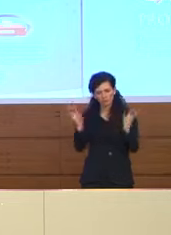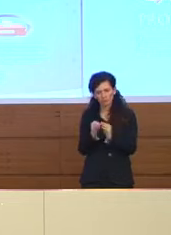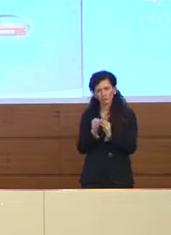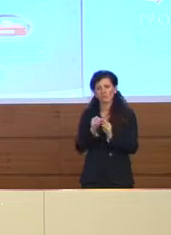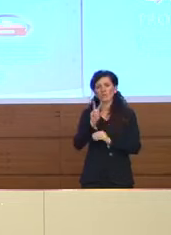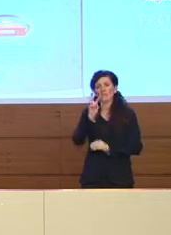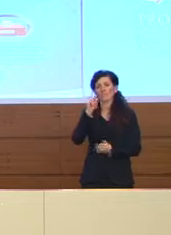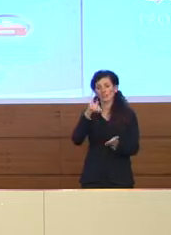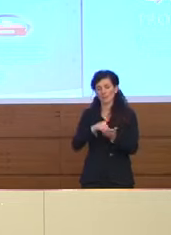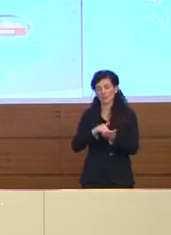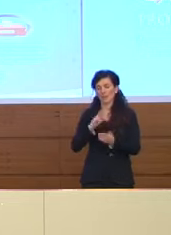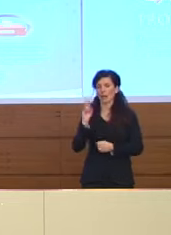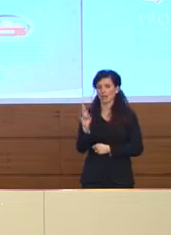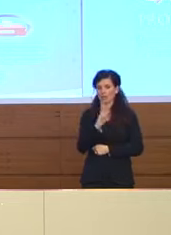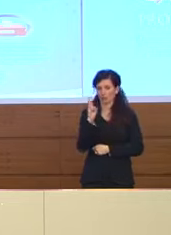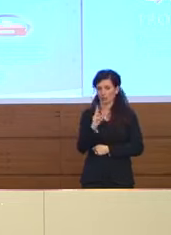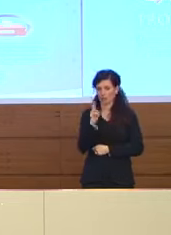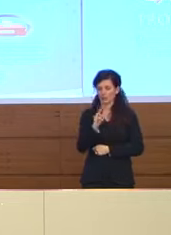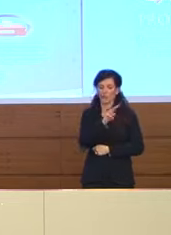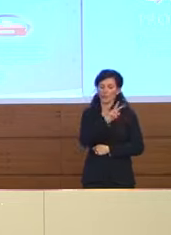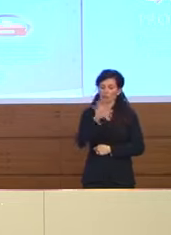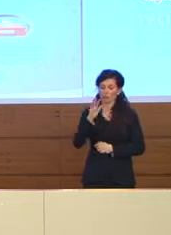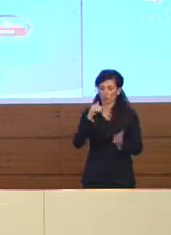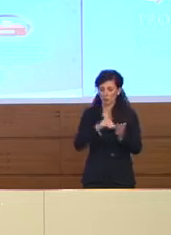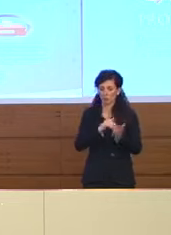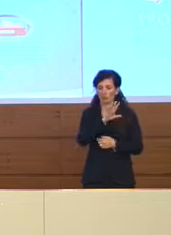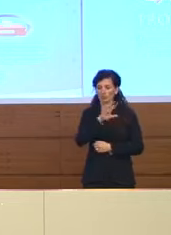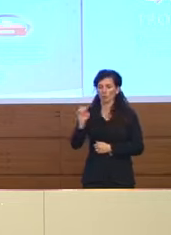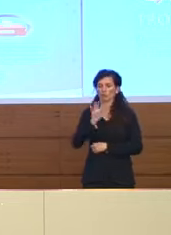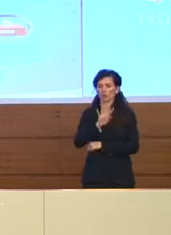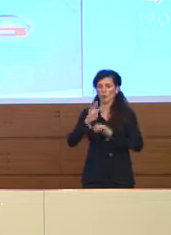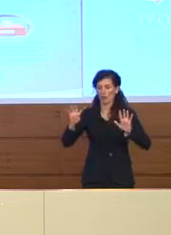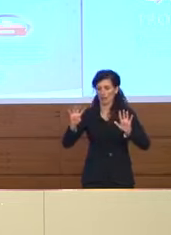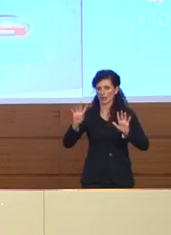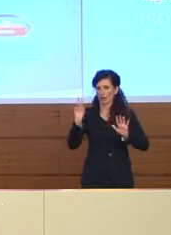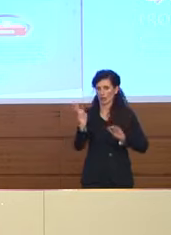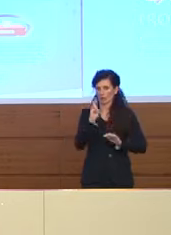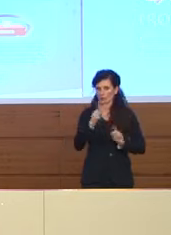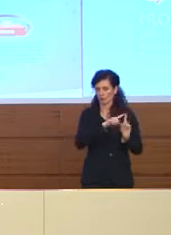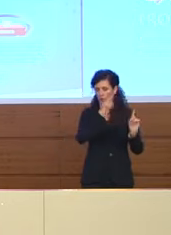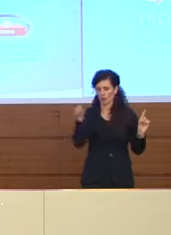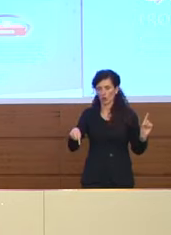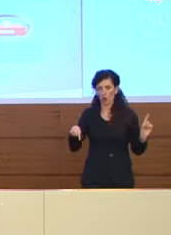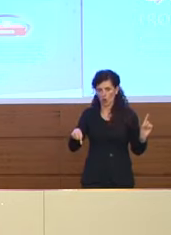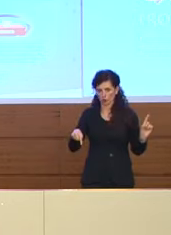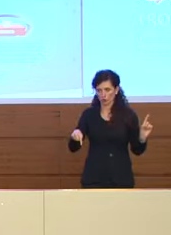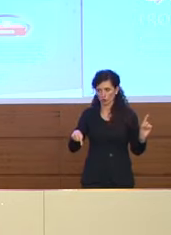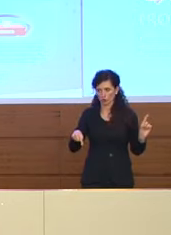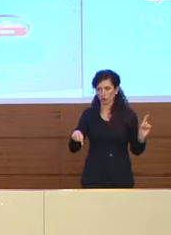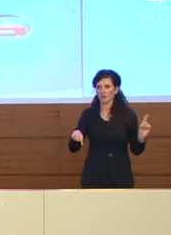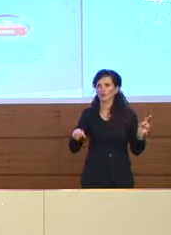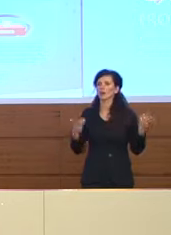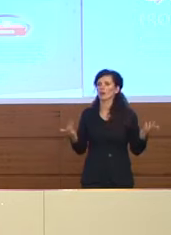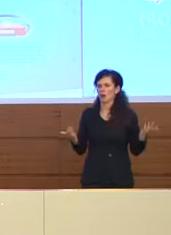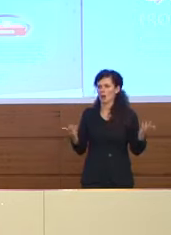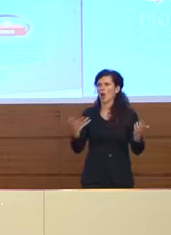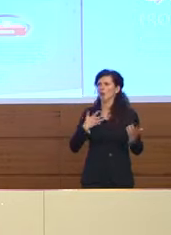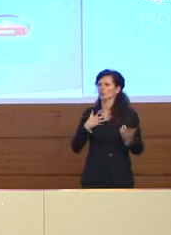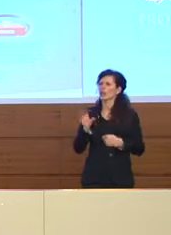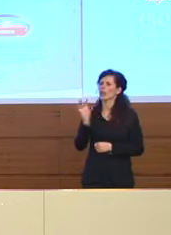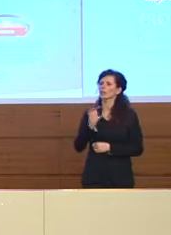decessi su 25.549 ad oggi allora la domanda è premesso che abbiamo regioni come la sicilia